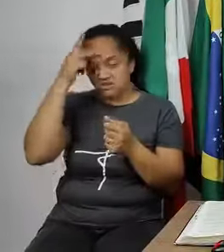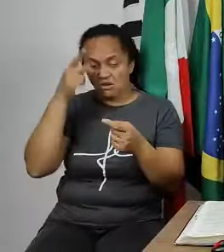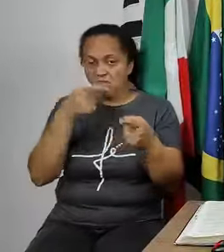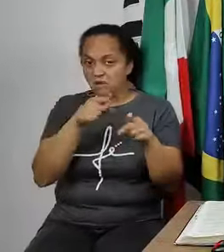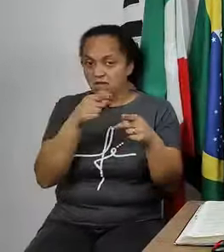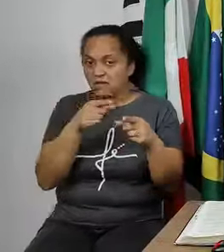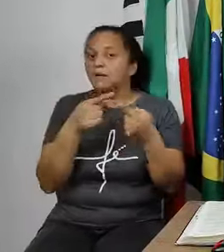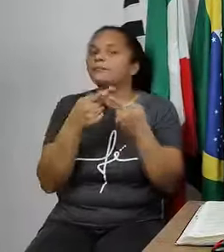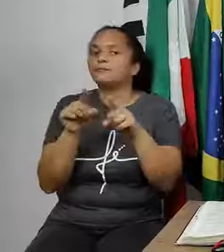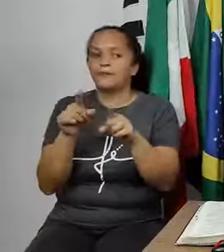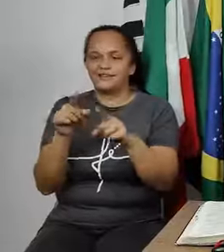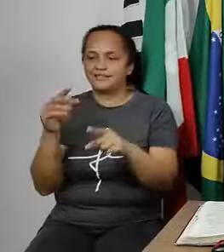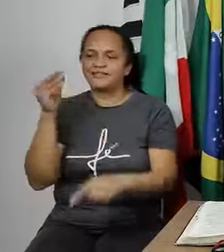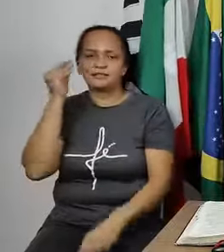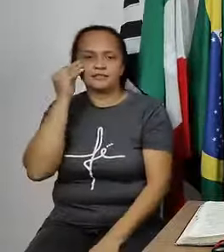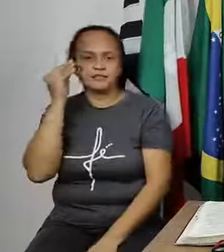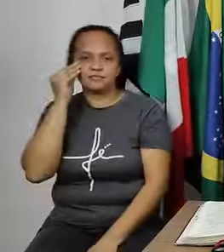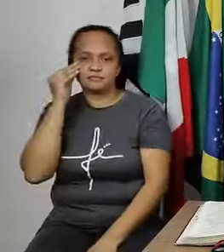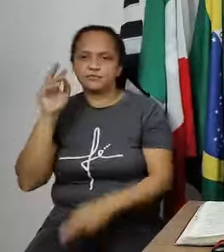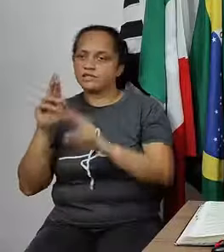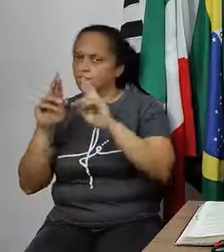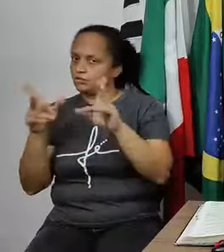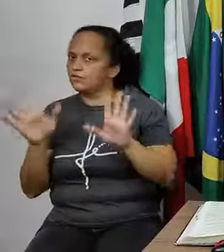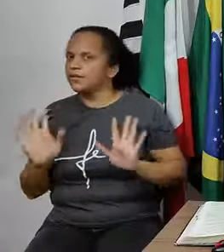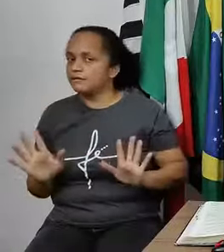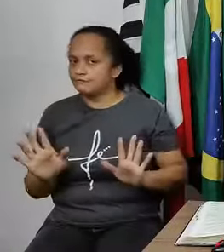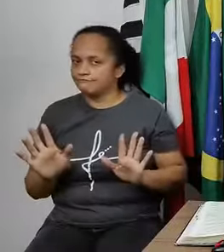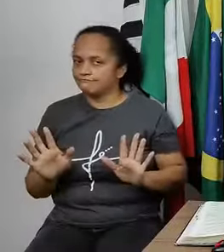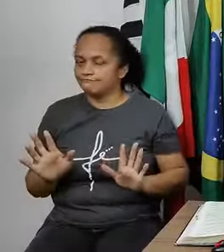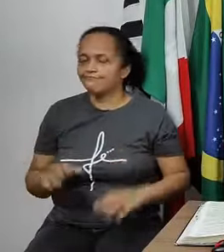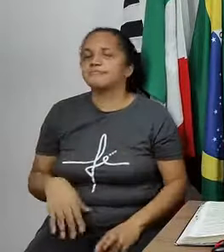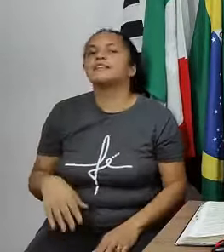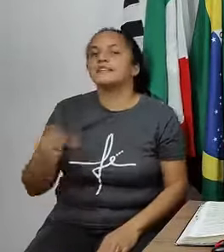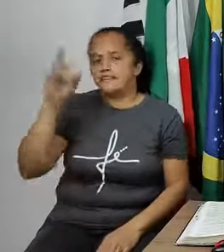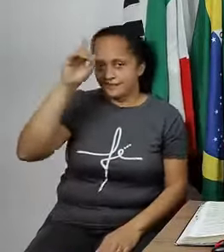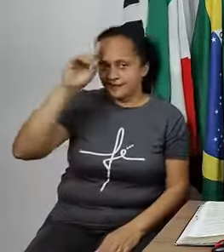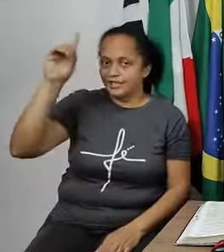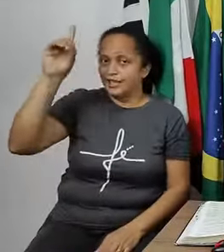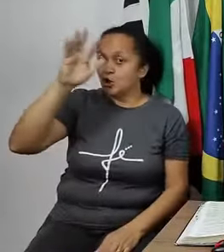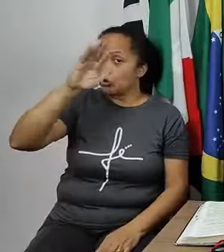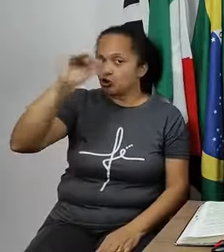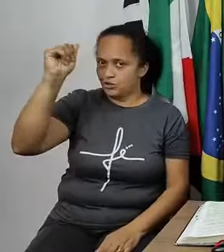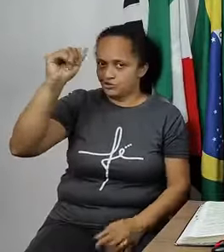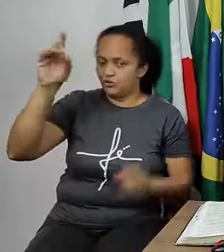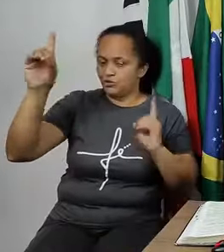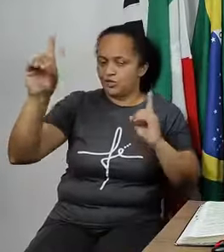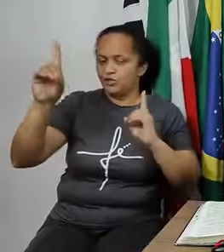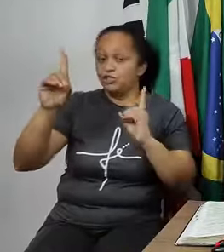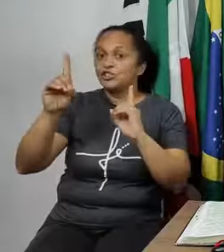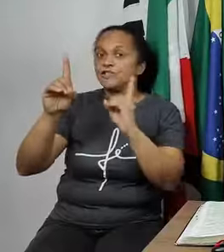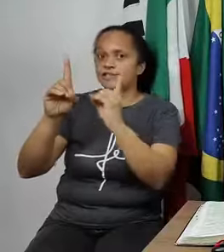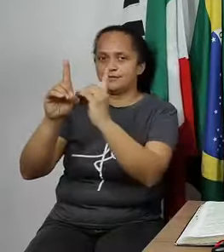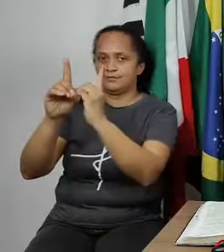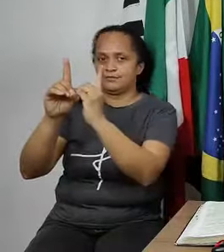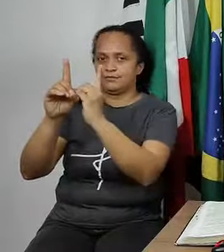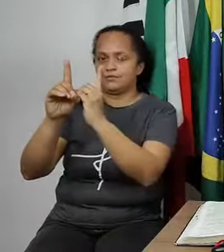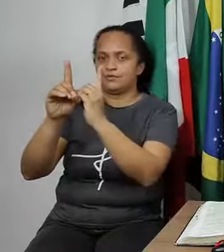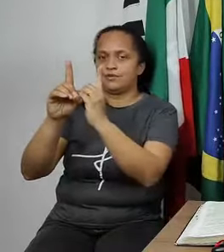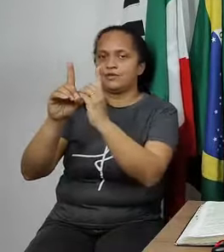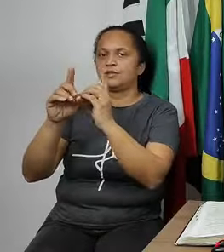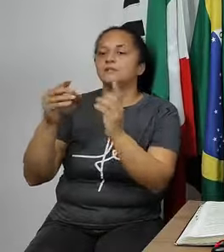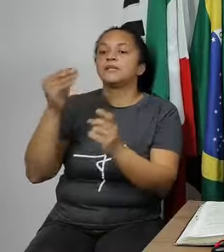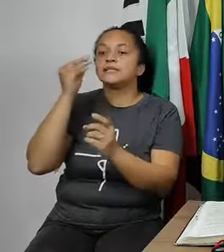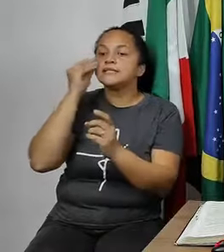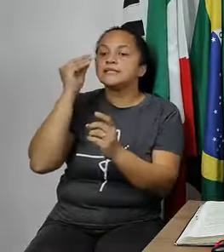isso que Deus chamou os seus discípulos para serem testemunhas de Cristo.